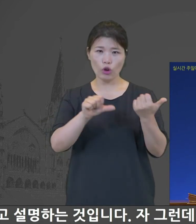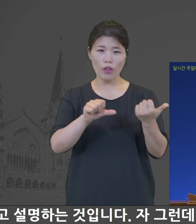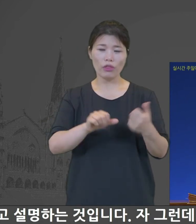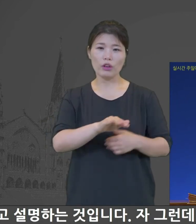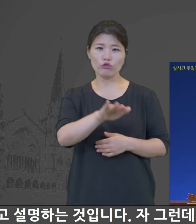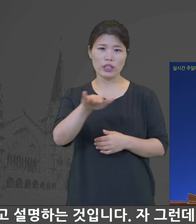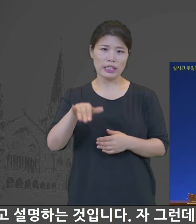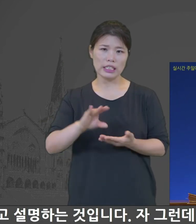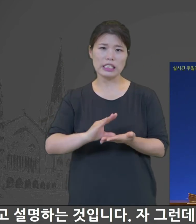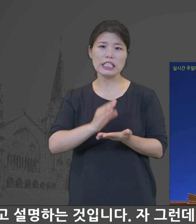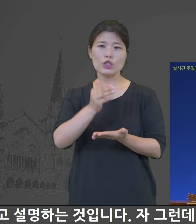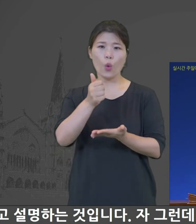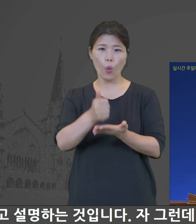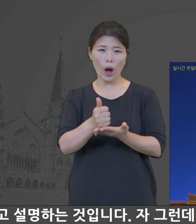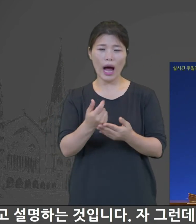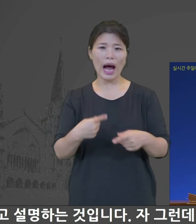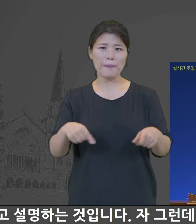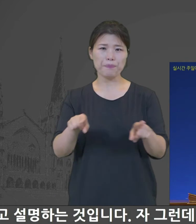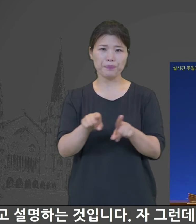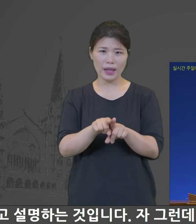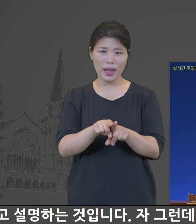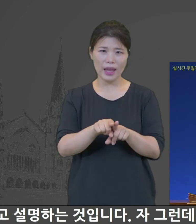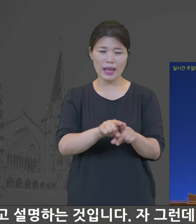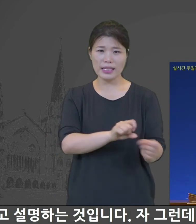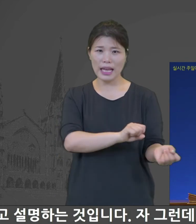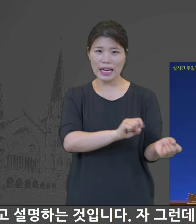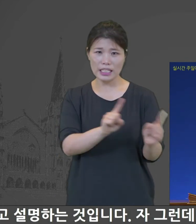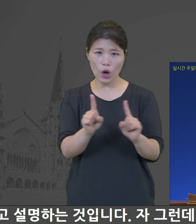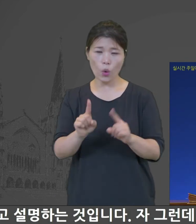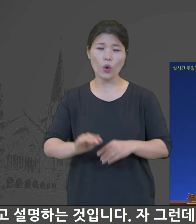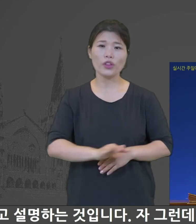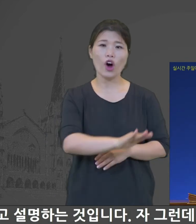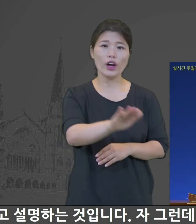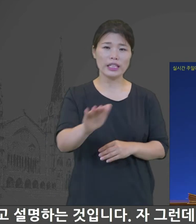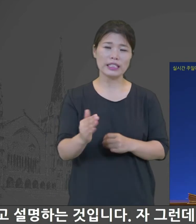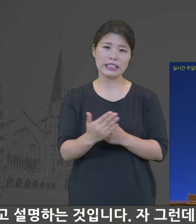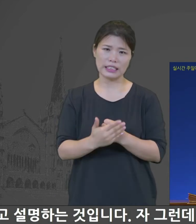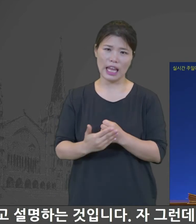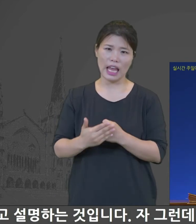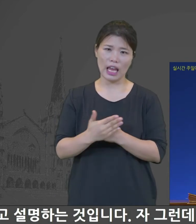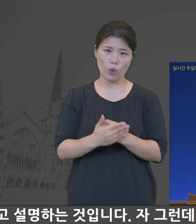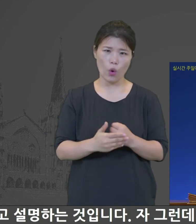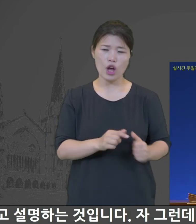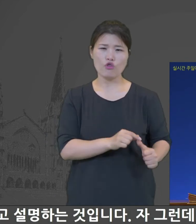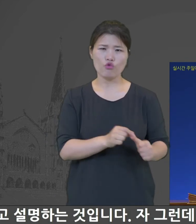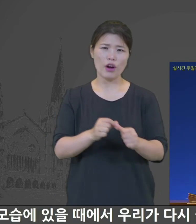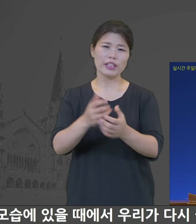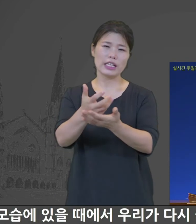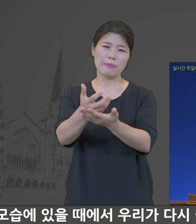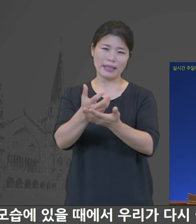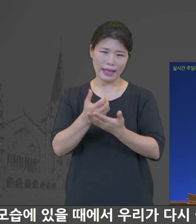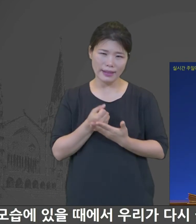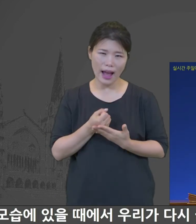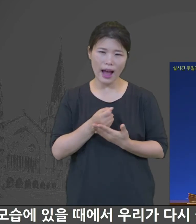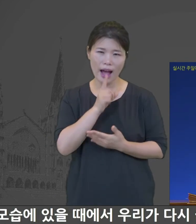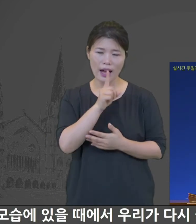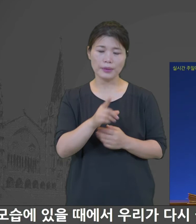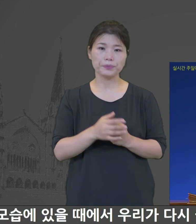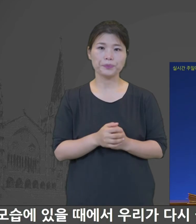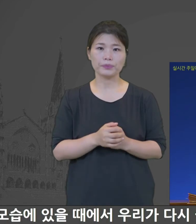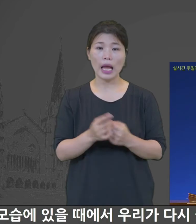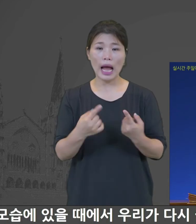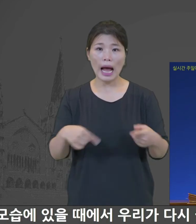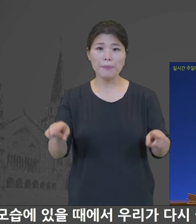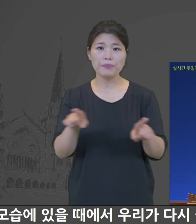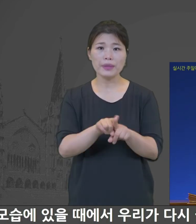우리를 그리스도와 함께 살리셨고 너희는 은혜로 구원을 받은 것이라. 함께